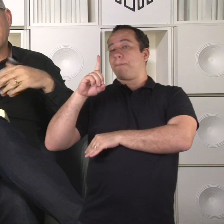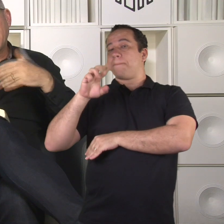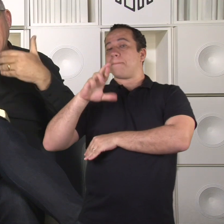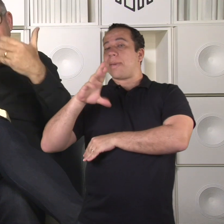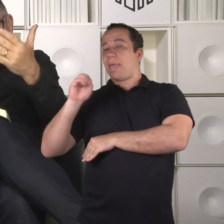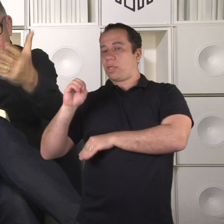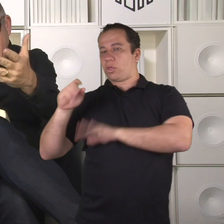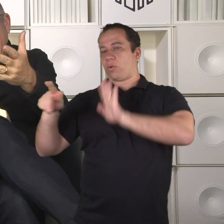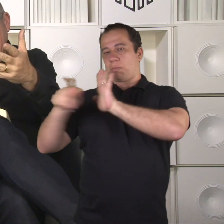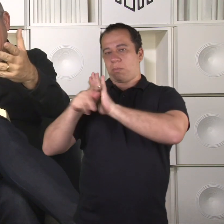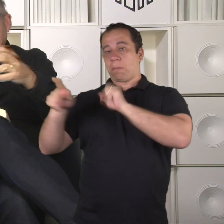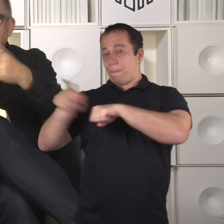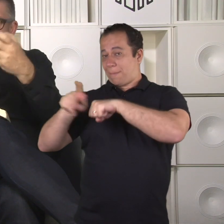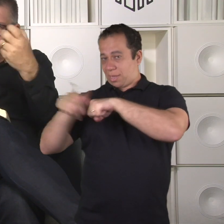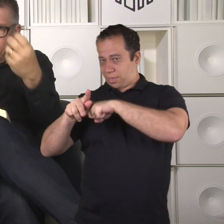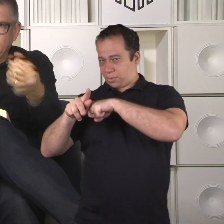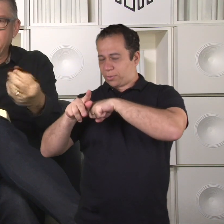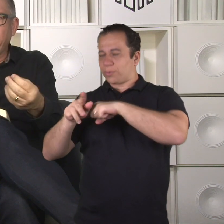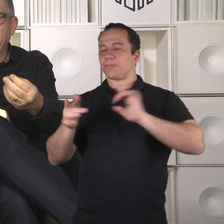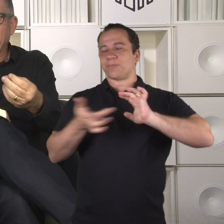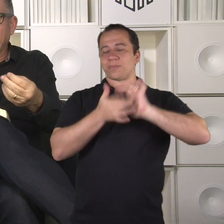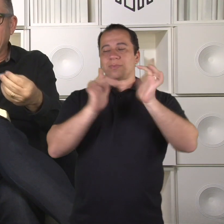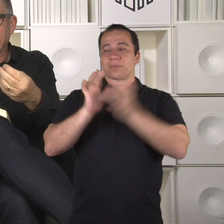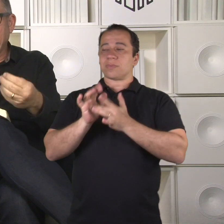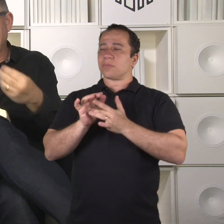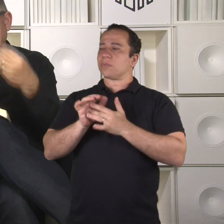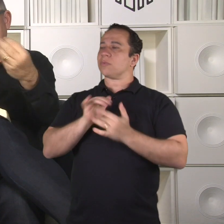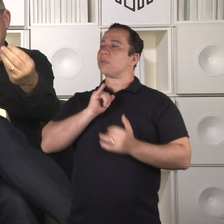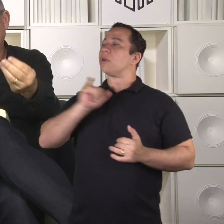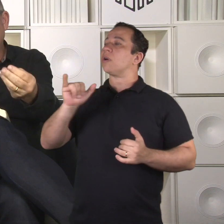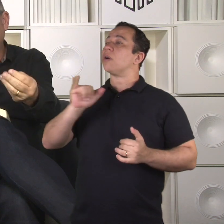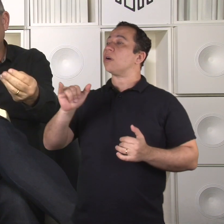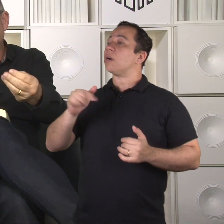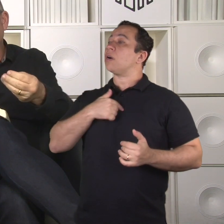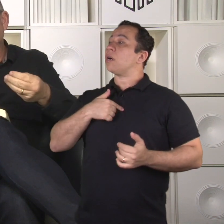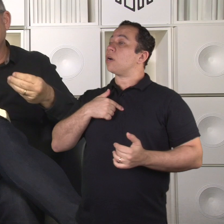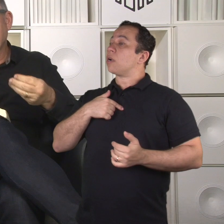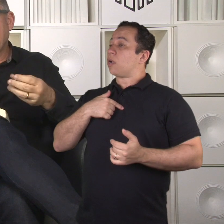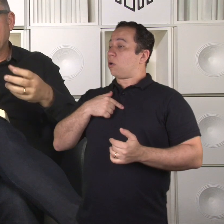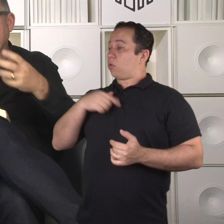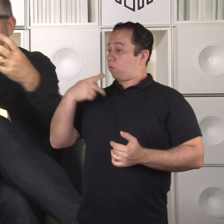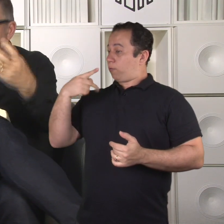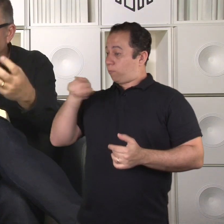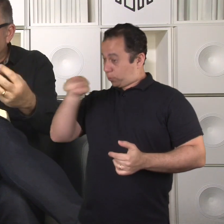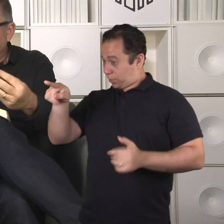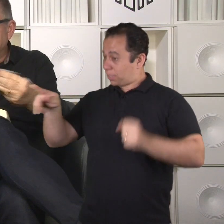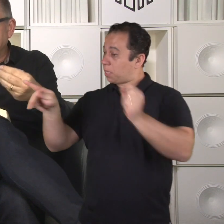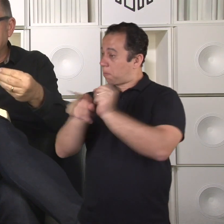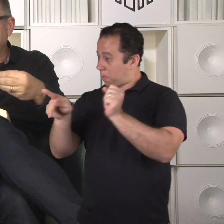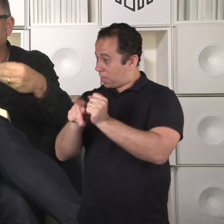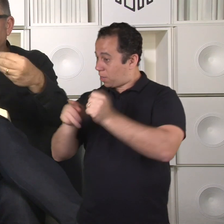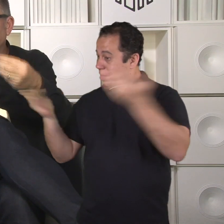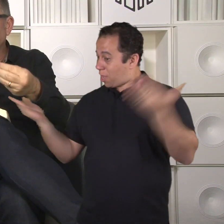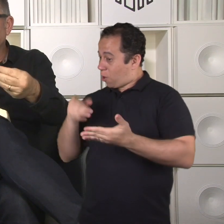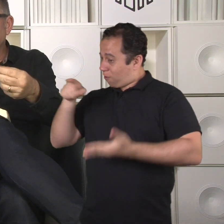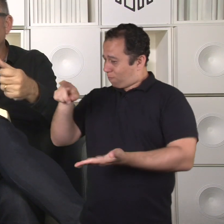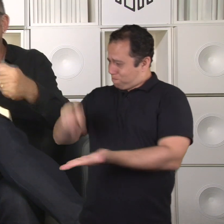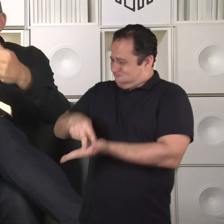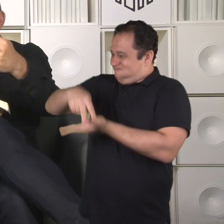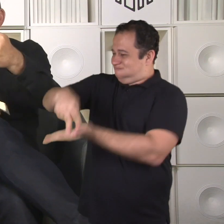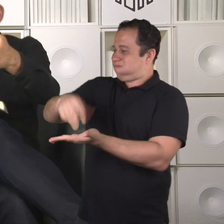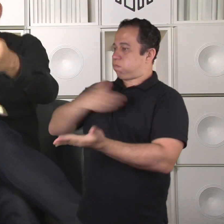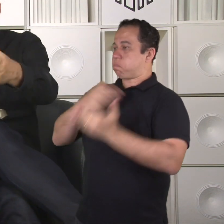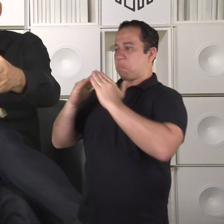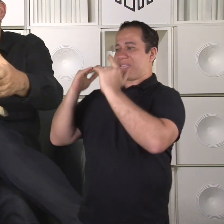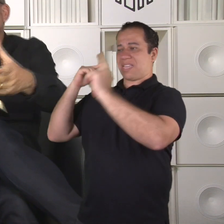e sobre essa pedra, a confissão de Pedro a respeito da messianidade de Jesus, sobre esta pedra eu vou edificar a minha igreja, e eu